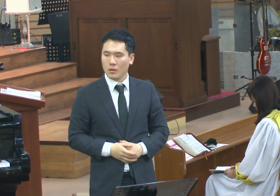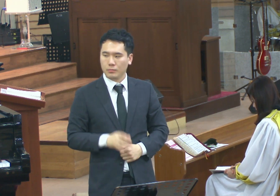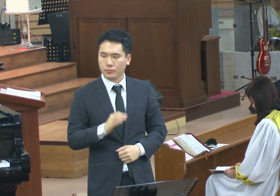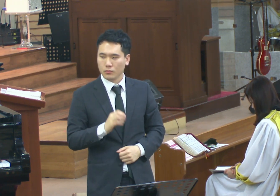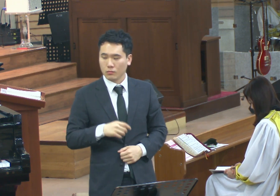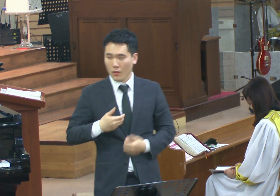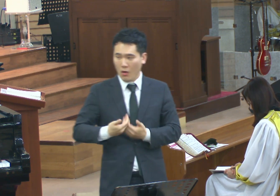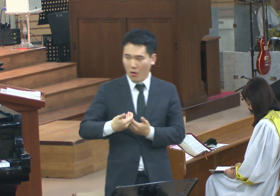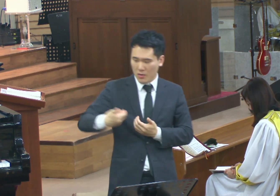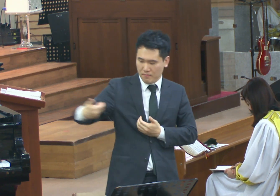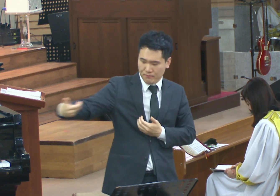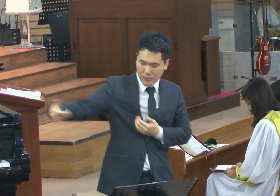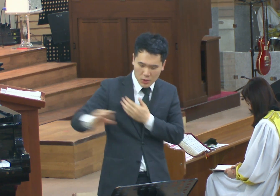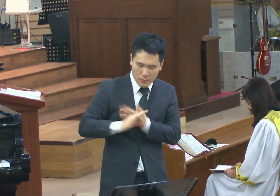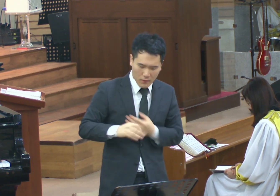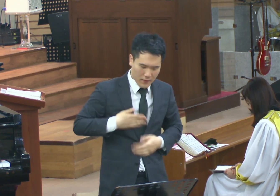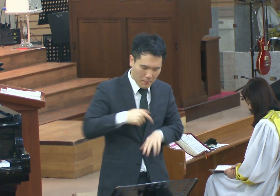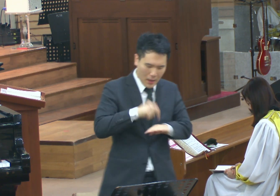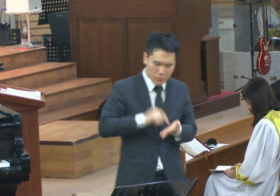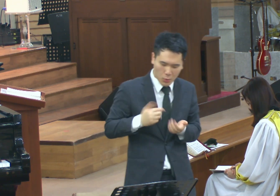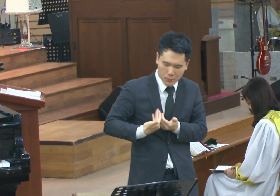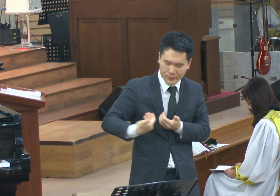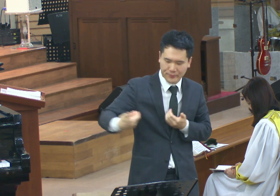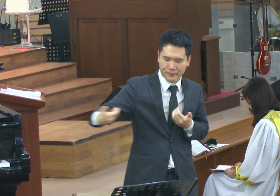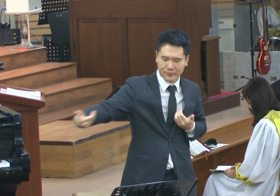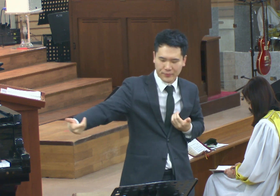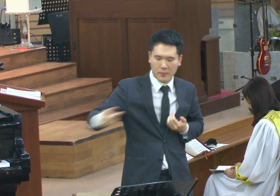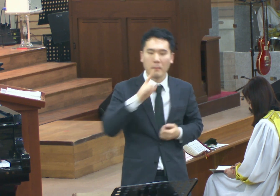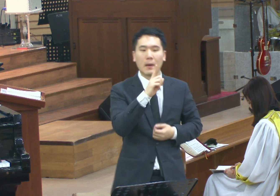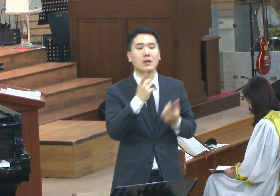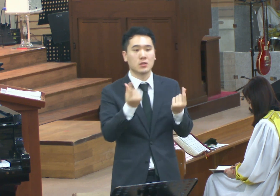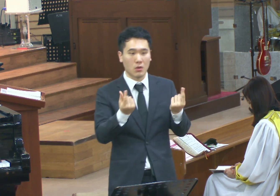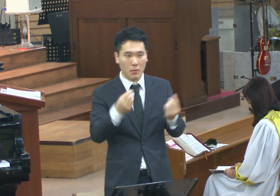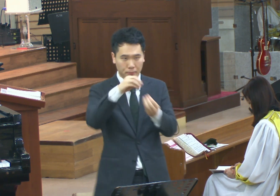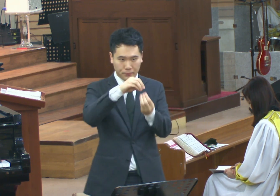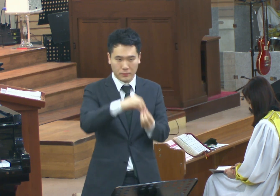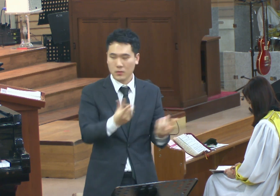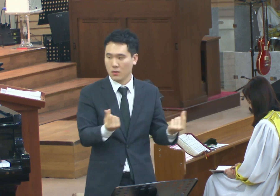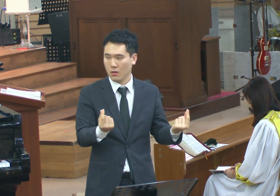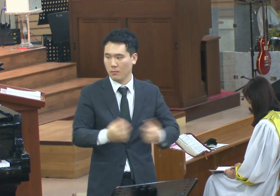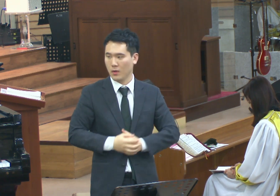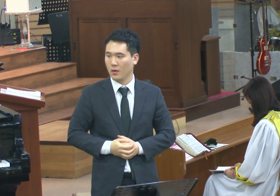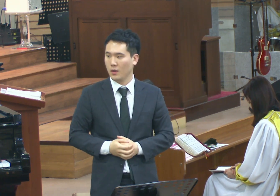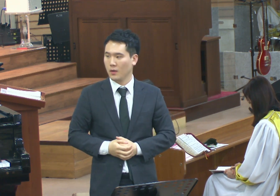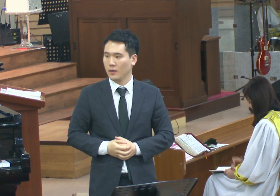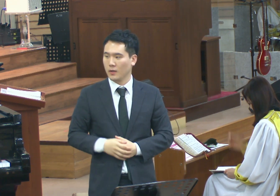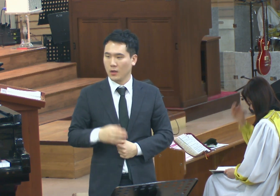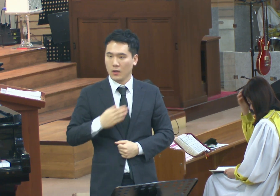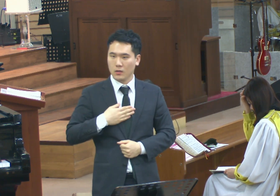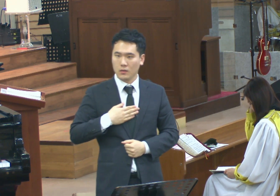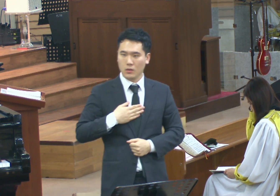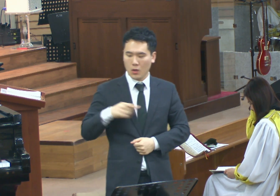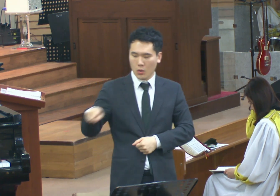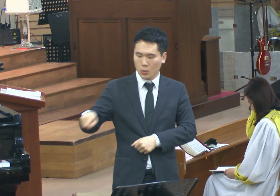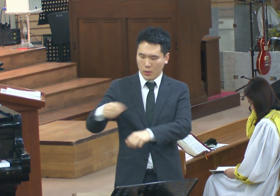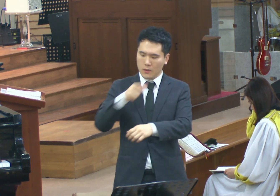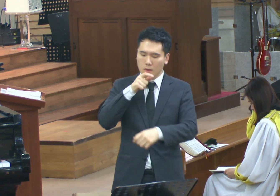하나님 떠날 가능성이 더 크다는 거예요. 그래서 하나님을 끊임없이 사랑하려면 요단 동편에 있지만 요단 서쪽에 있는 사람하고